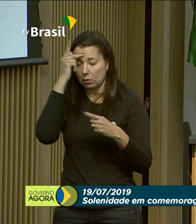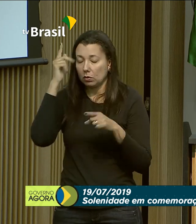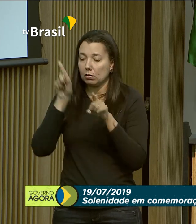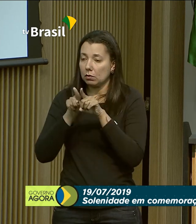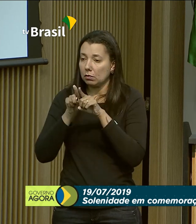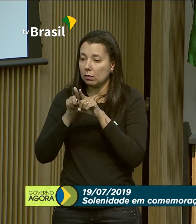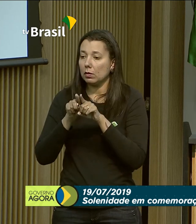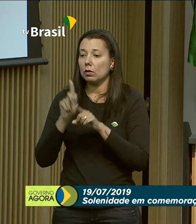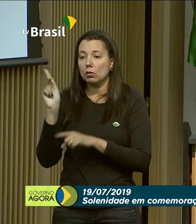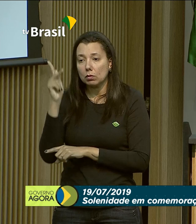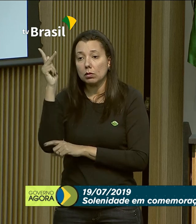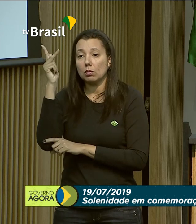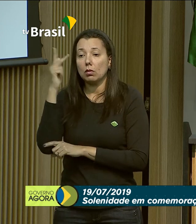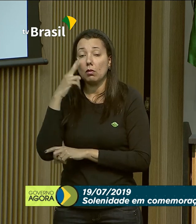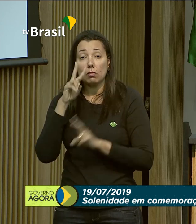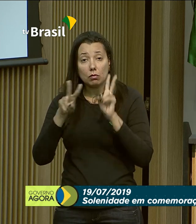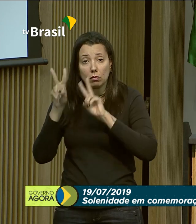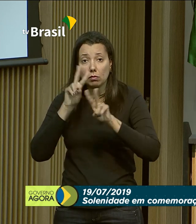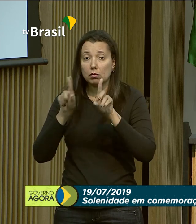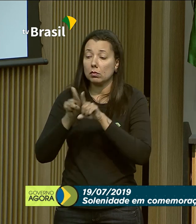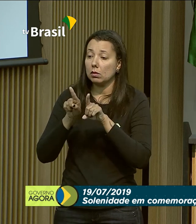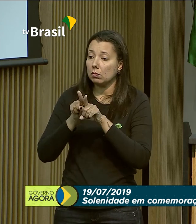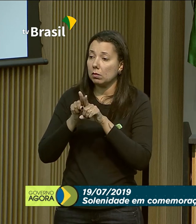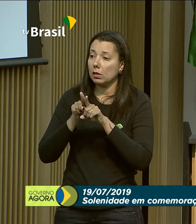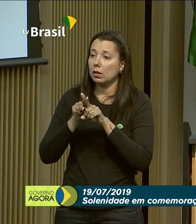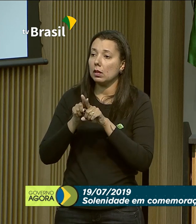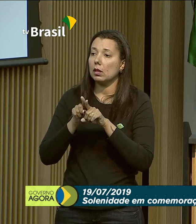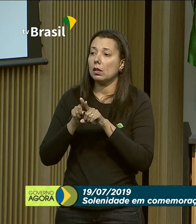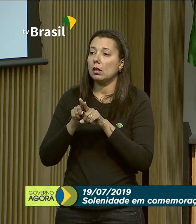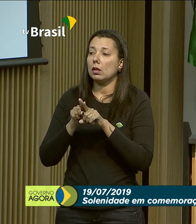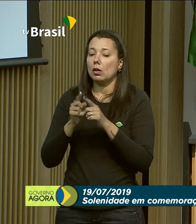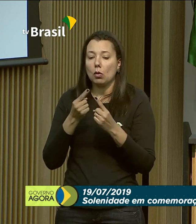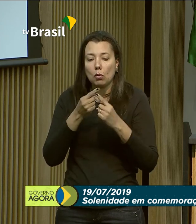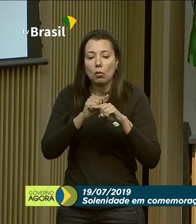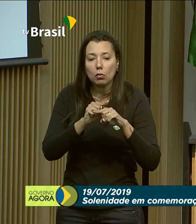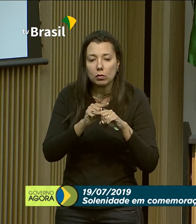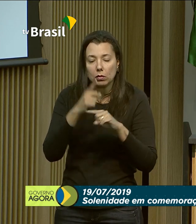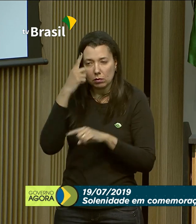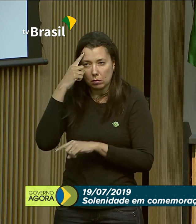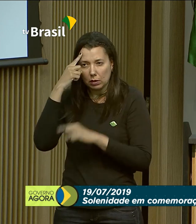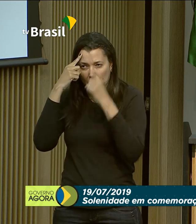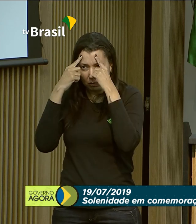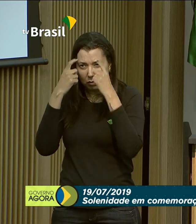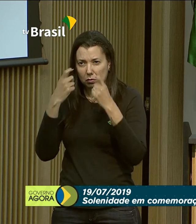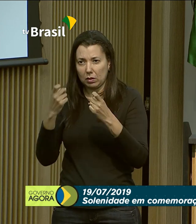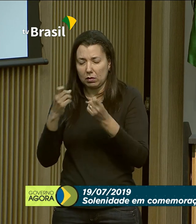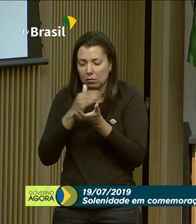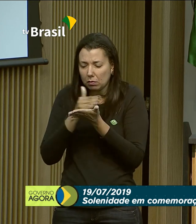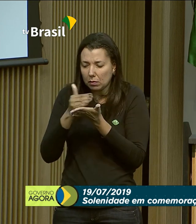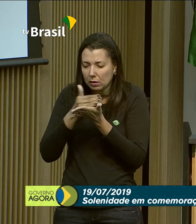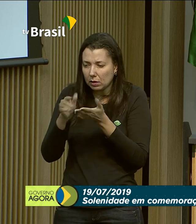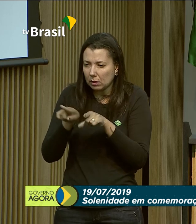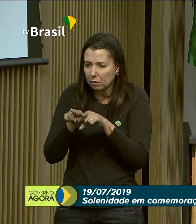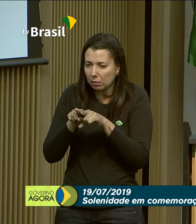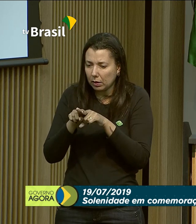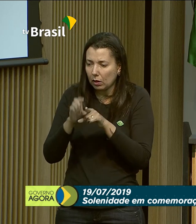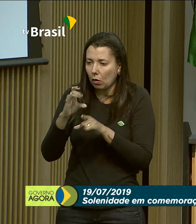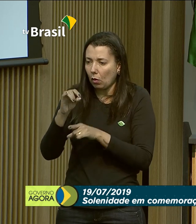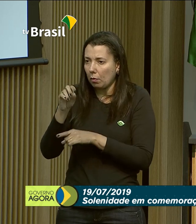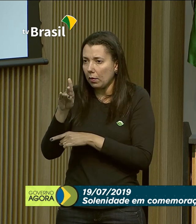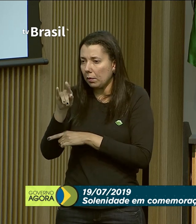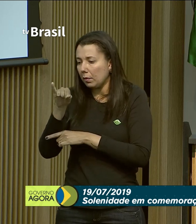torcedor. Assim vimos a exitosa campanha contra a violência nos estádios, iniciada durante a recente Copa